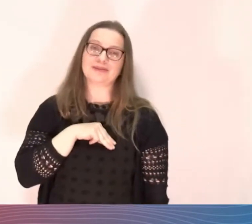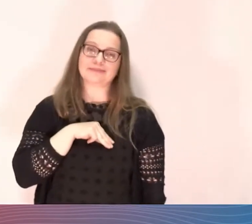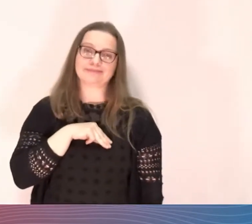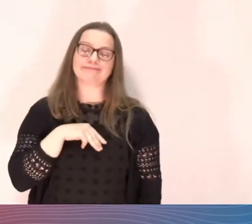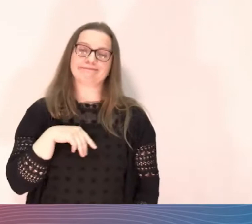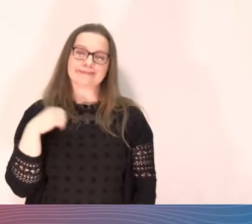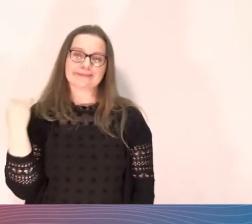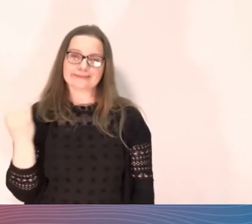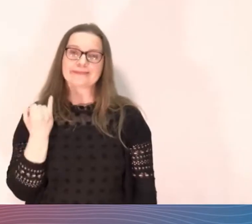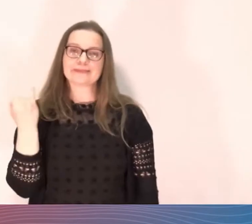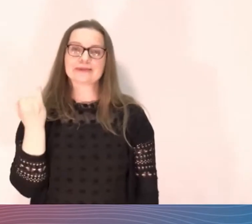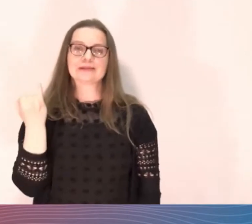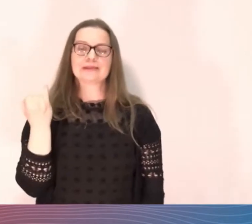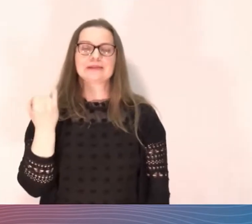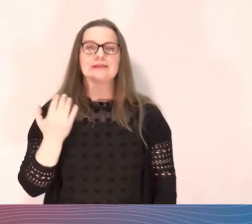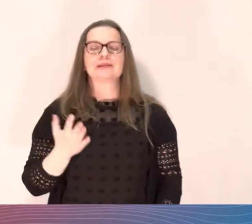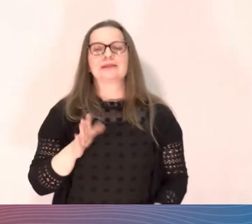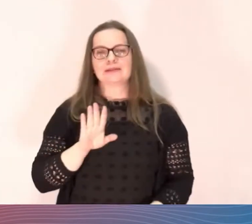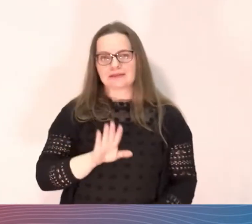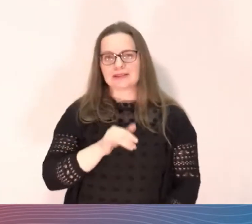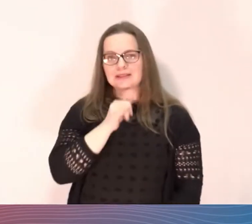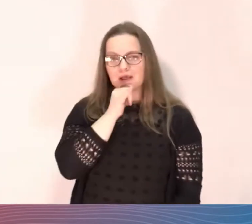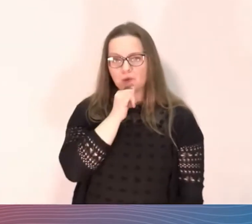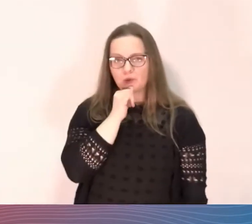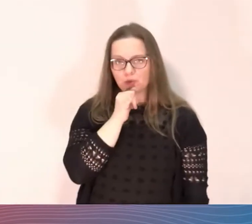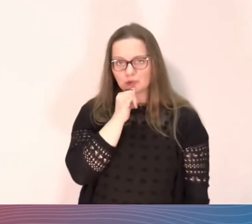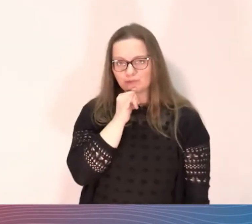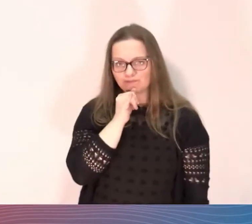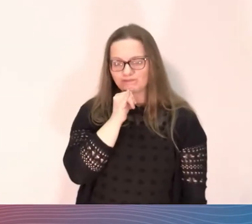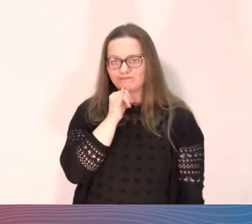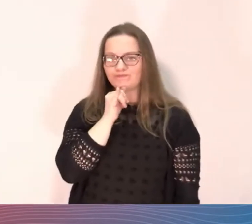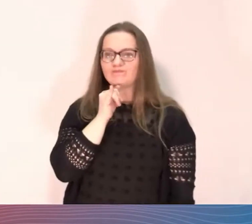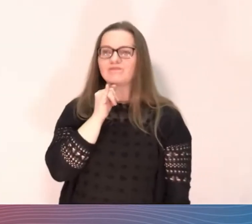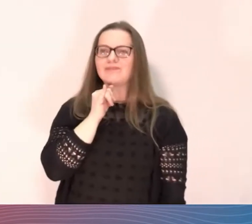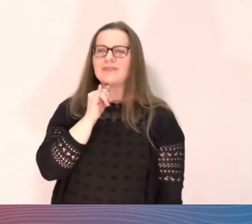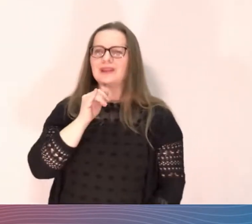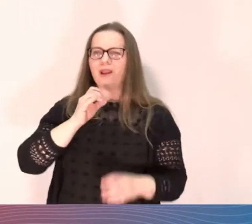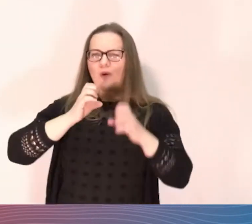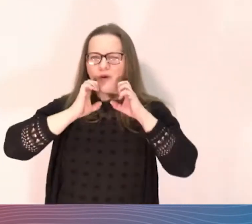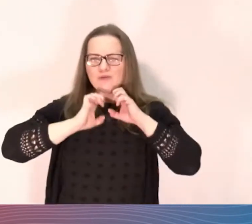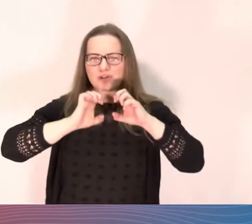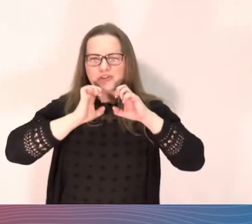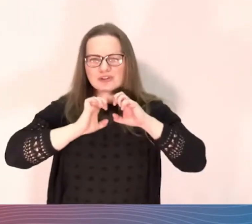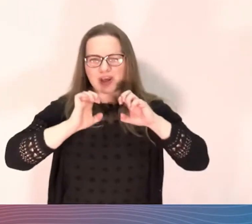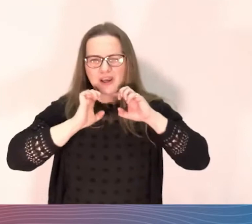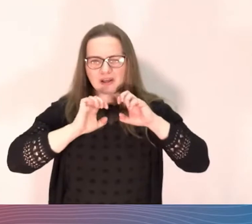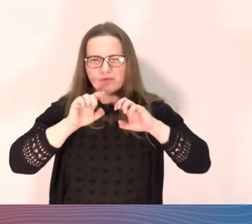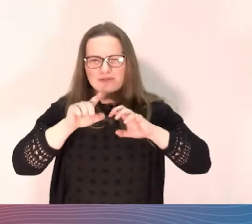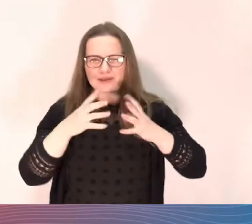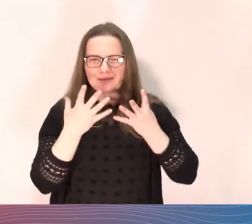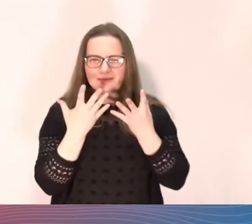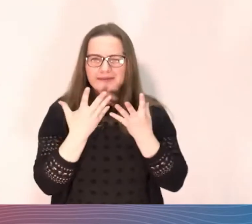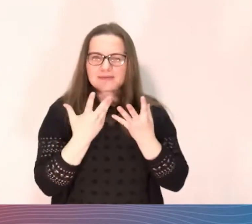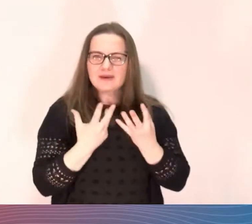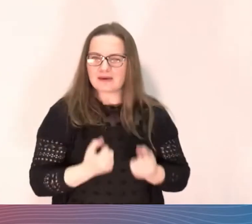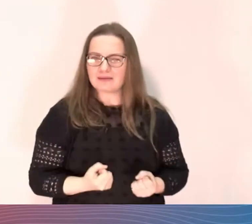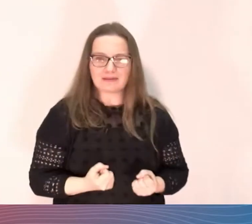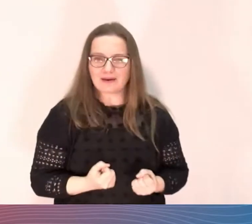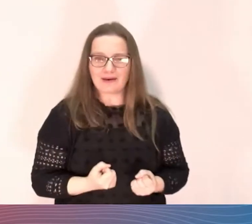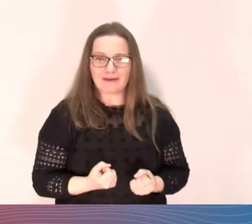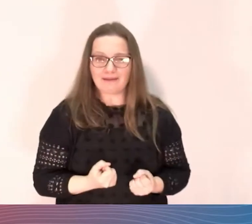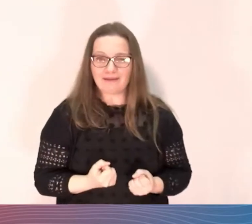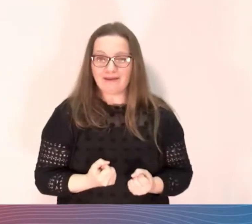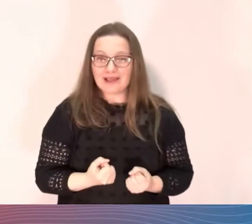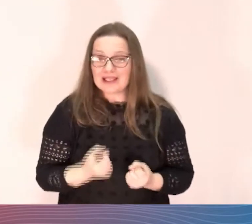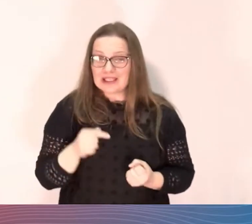Quando chega a palavra da verdade, o evangelho da nossa salvação, irmãos, a misericórdia de Deus